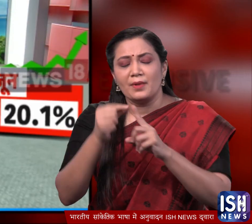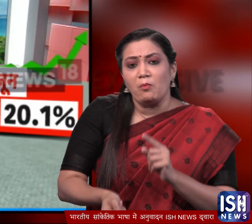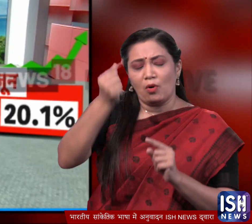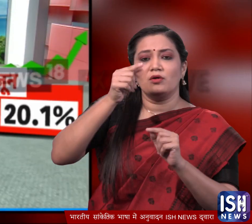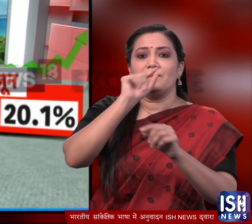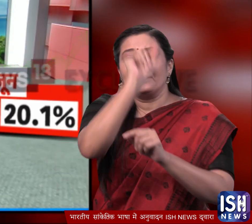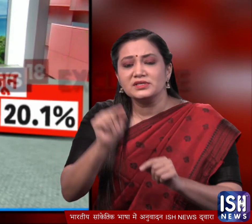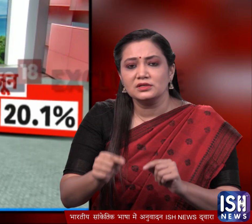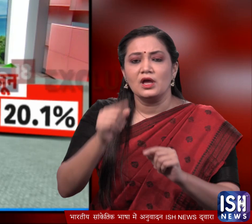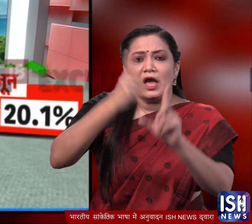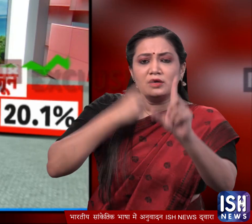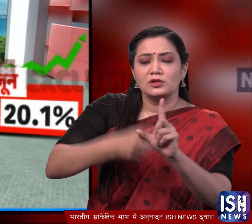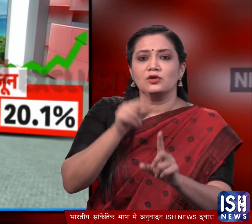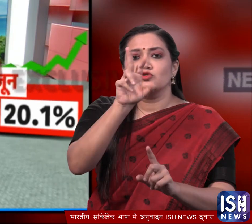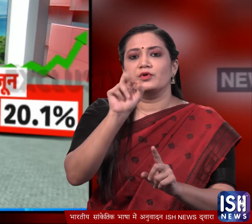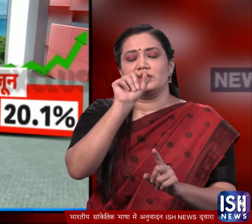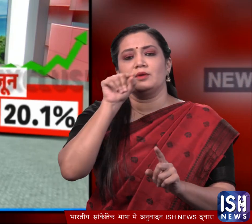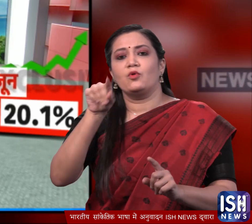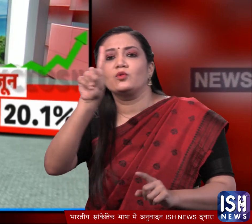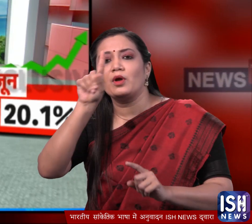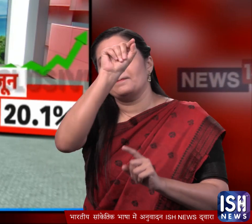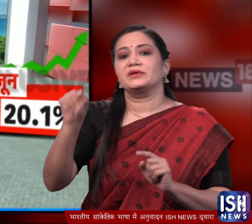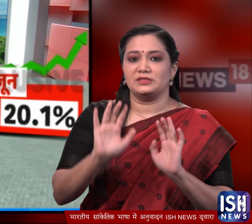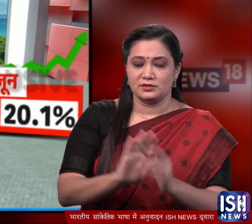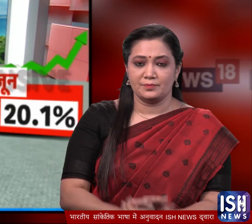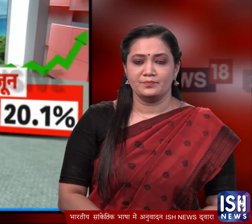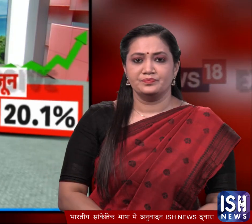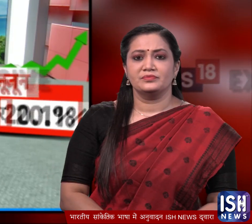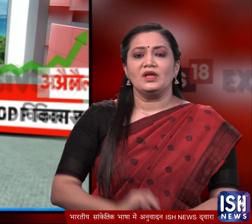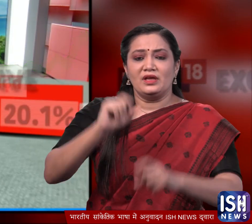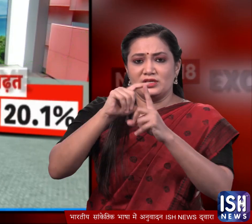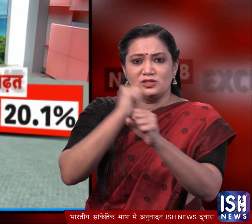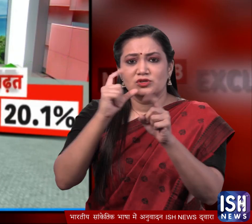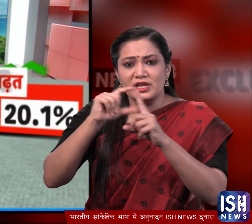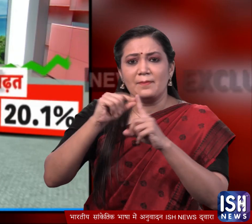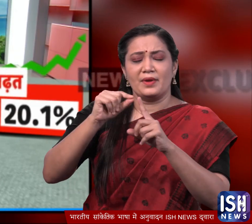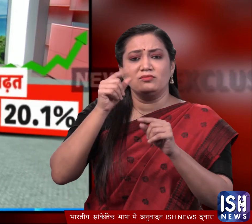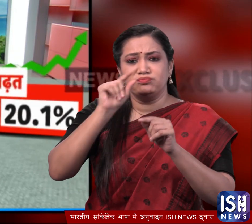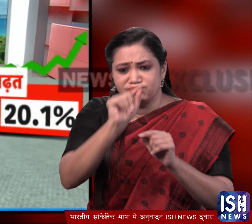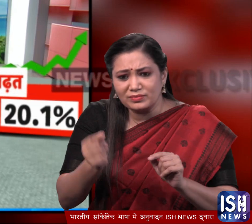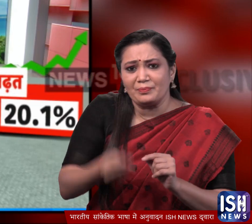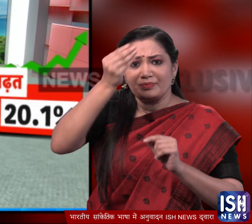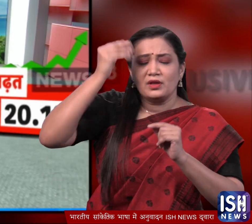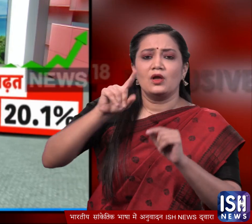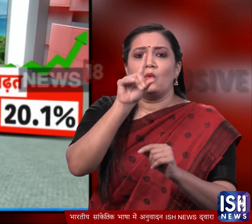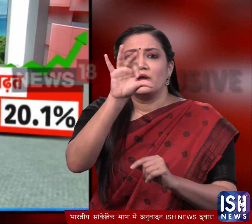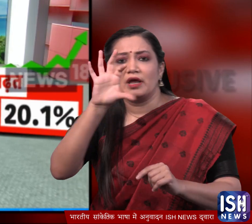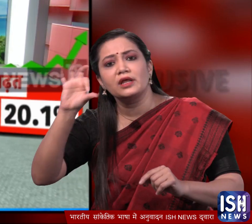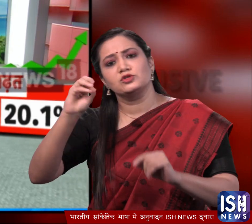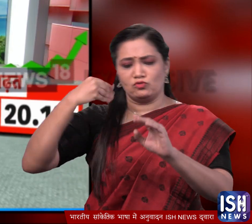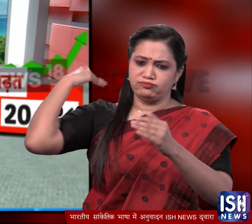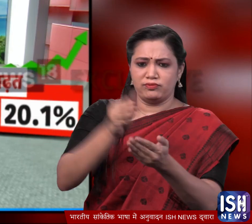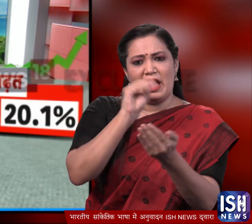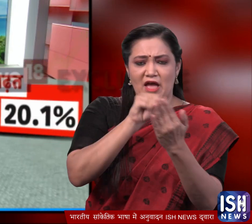की रफ्तार सालाना आधार पर 20.1 दर्ज की गई। देश में जीडीपी बढ़ने की रफ्तार से जुड़े आंकड़े 1990 से ही